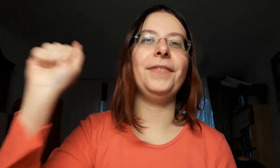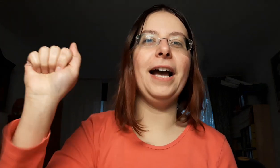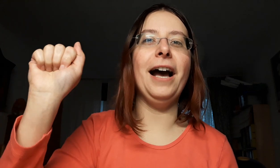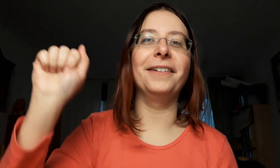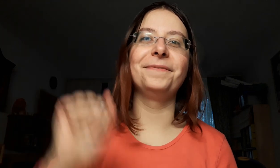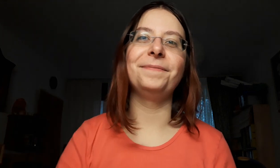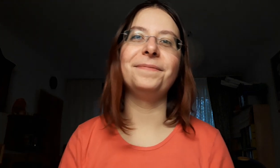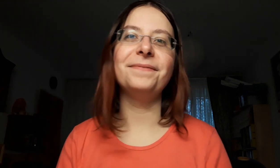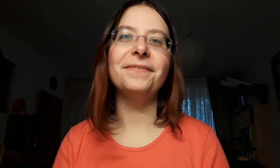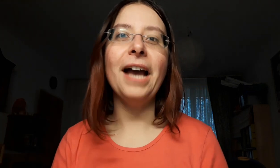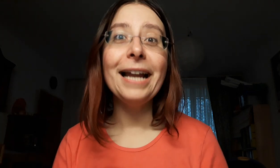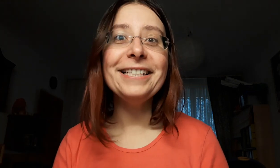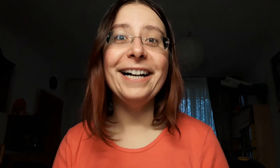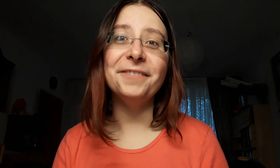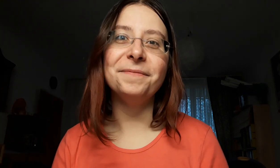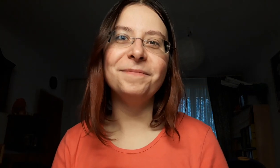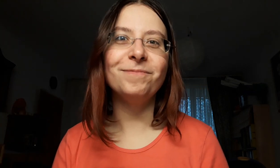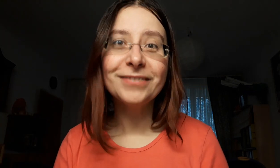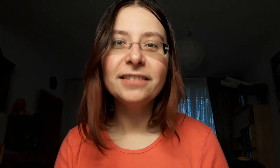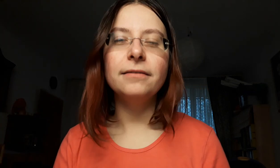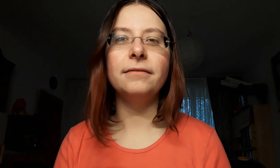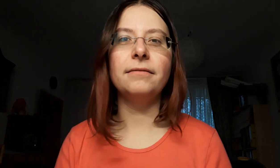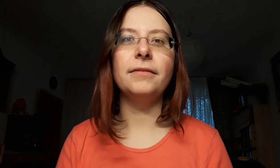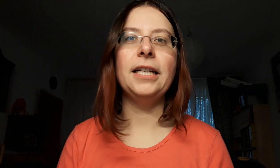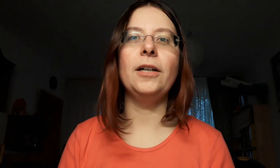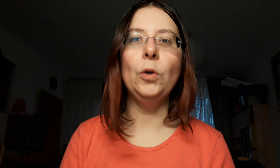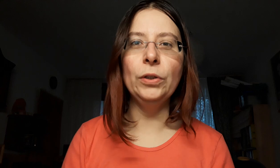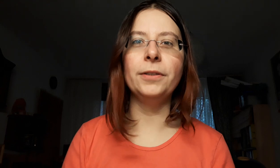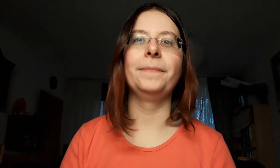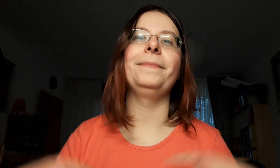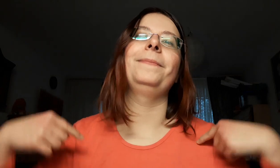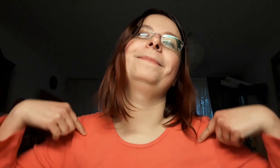A-N-J-A. Anja. Und?